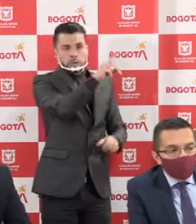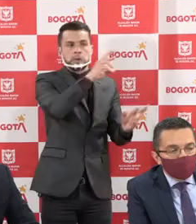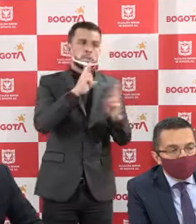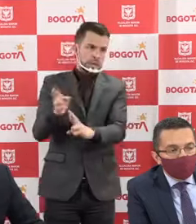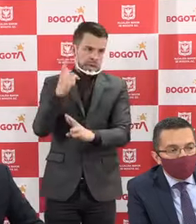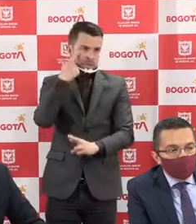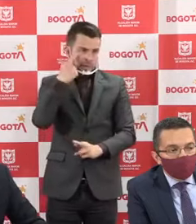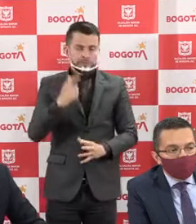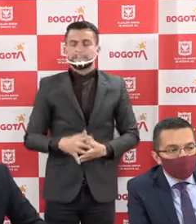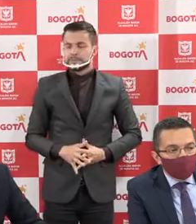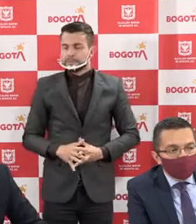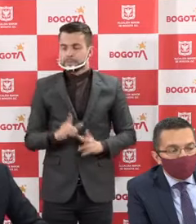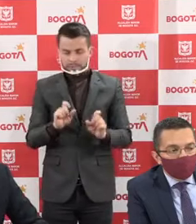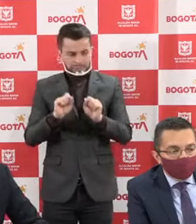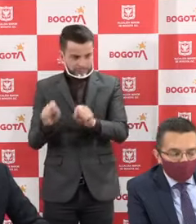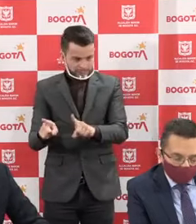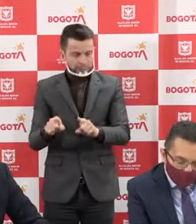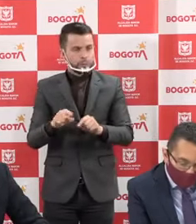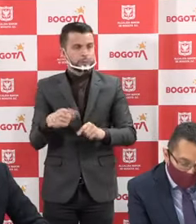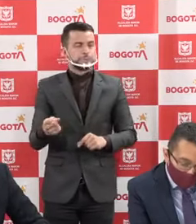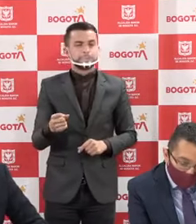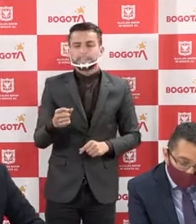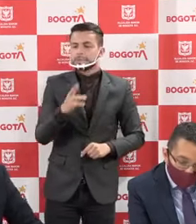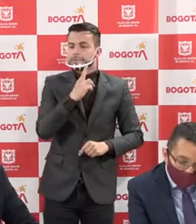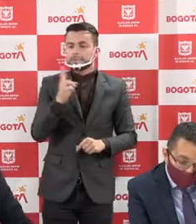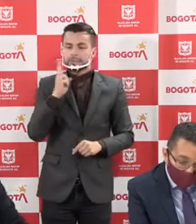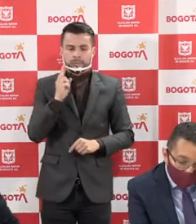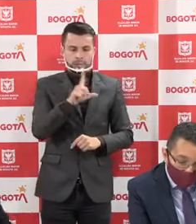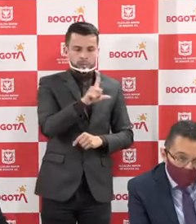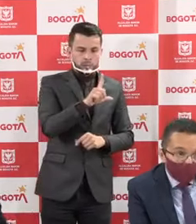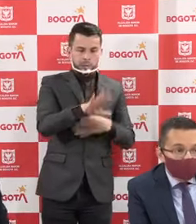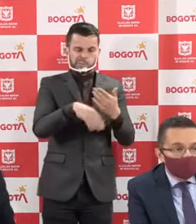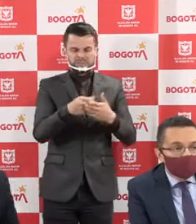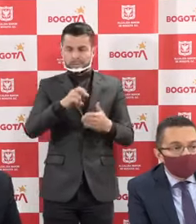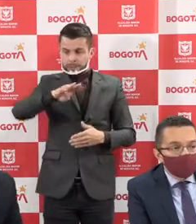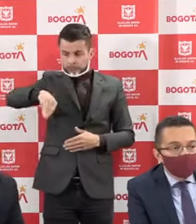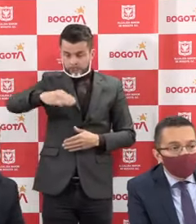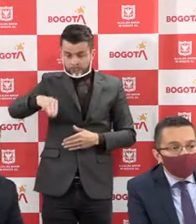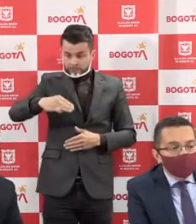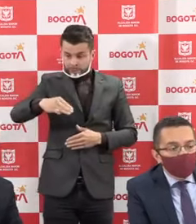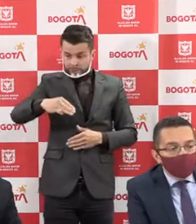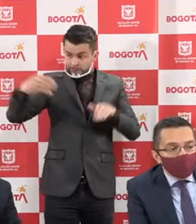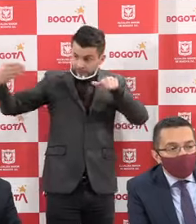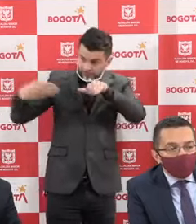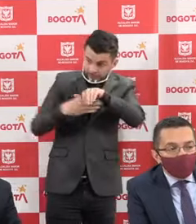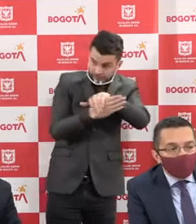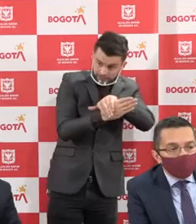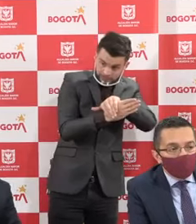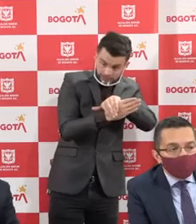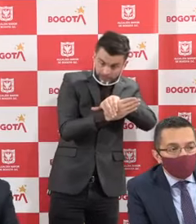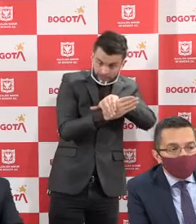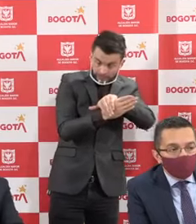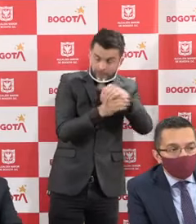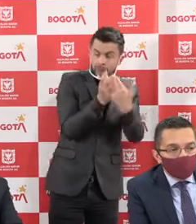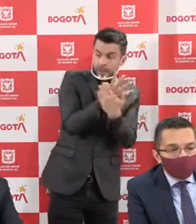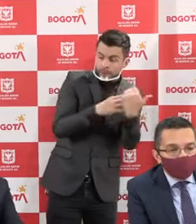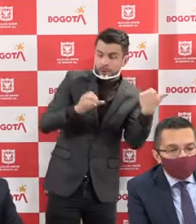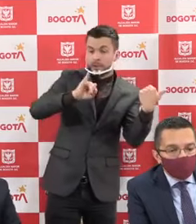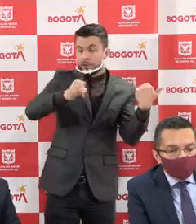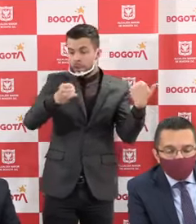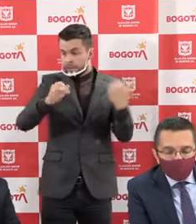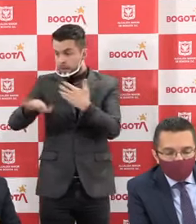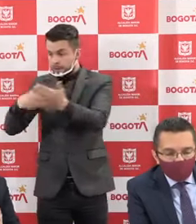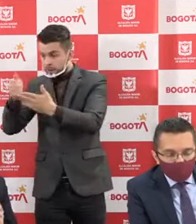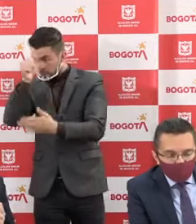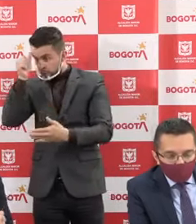y preguntan sobre los restaurantes si de lunes a miércoles la atención es adentro y de jueves a domingo a cielo abierto